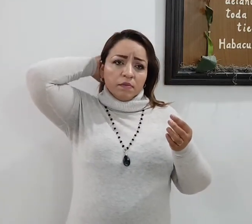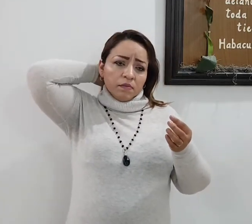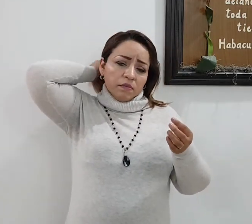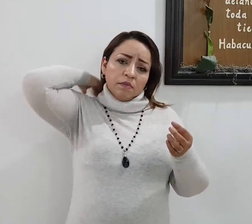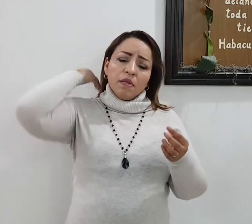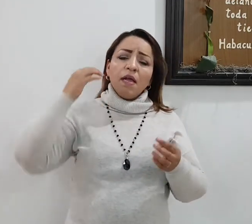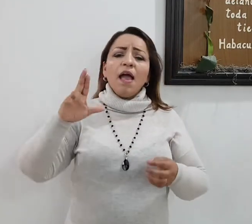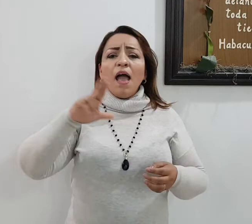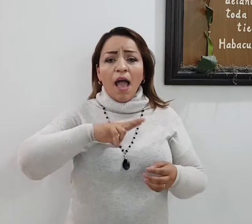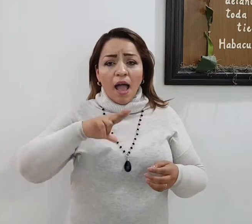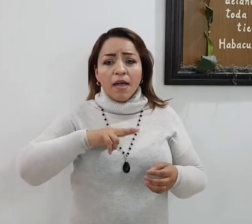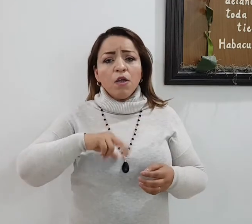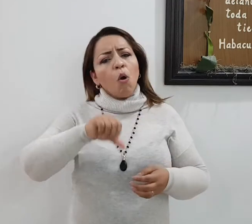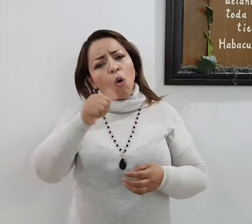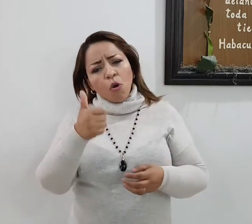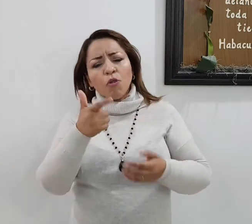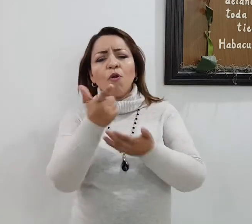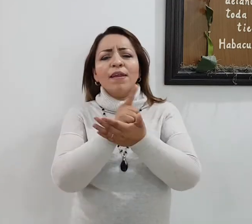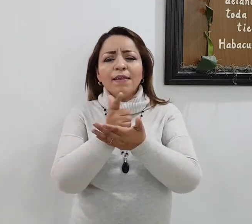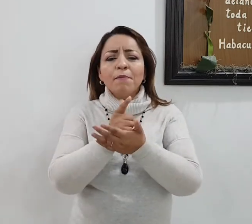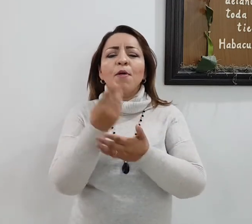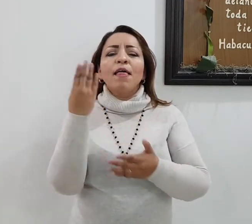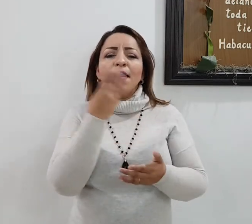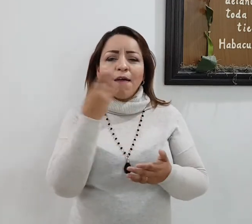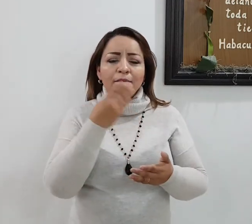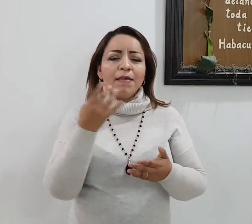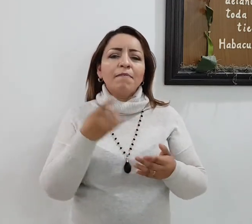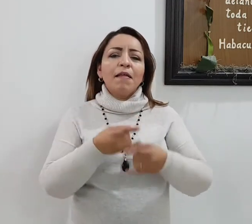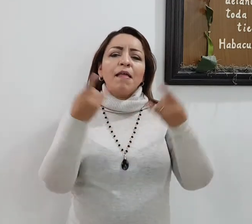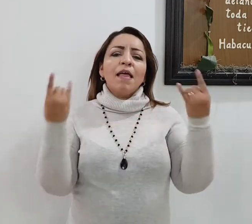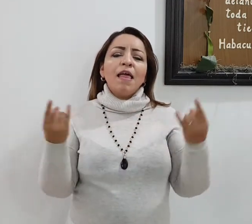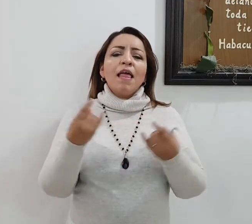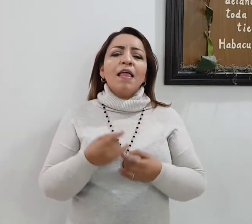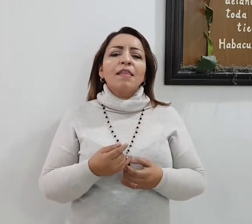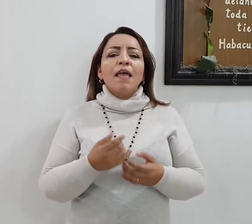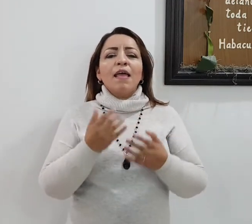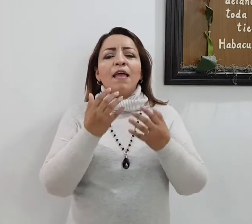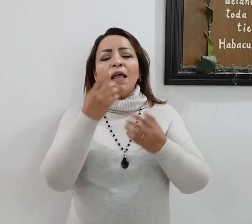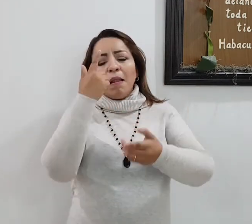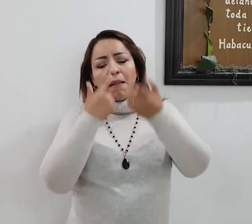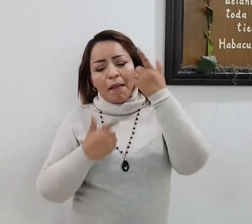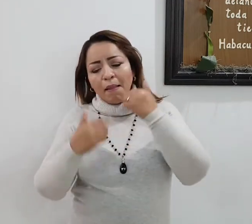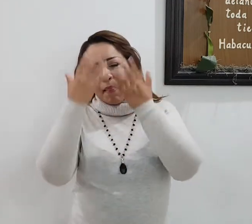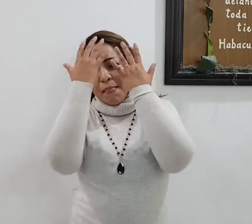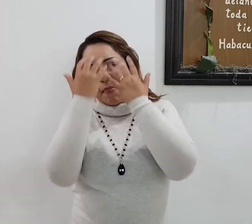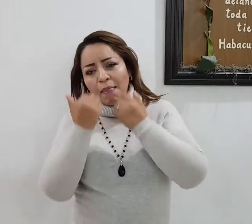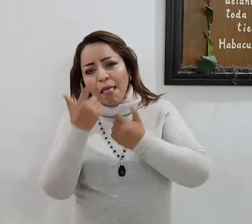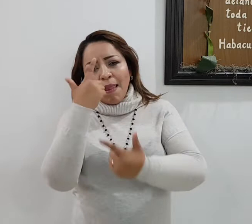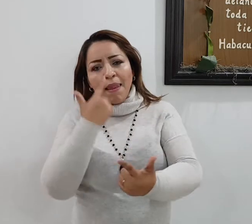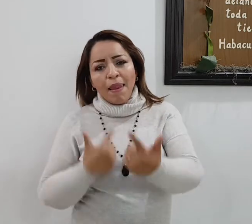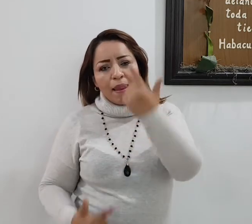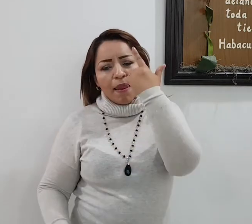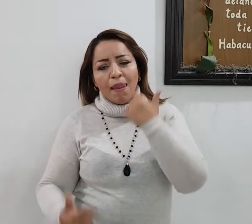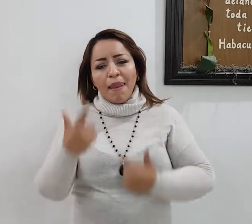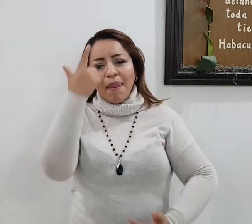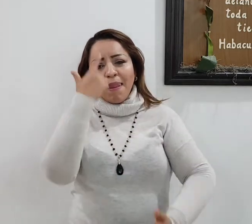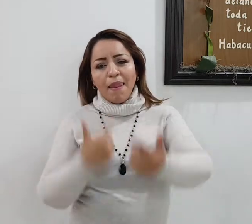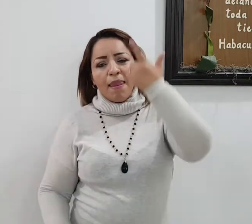están cargados de tristeza. ¿Le gustan las profecías? O sea, empiécele Isaías, Jeremías, Ezequiel, Daniel, y